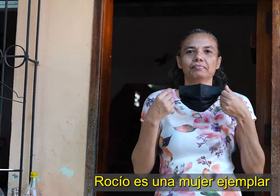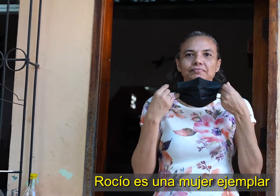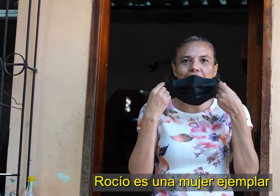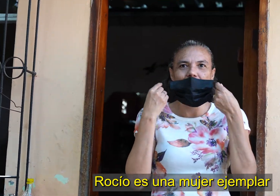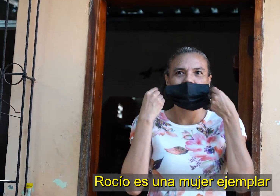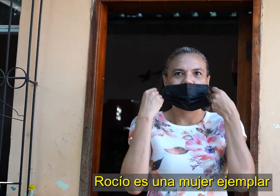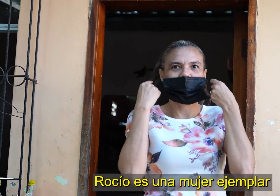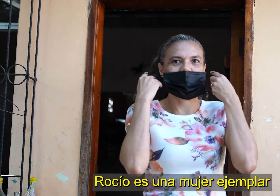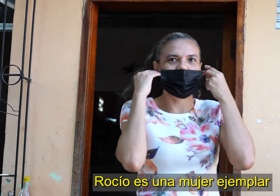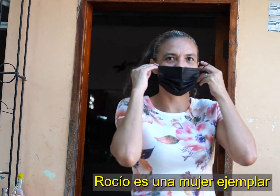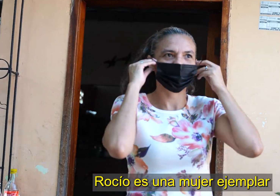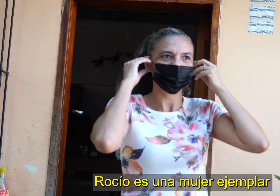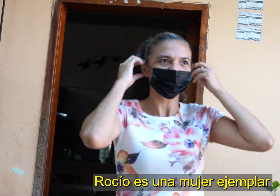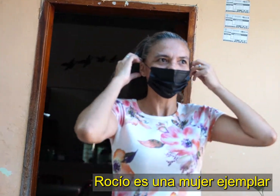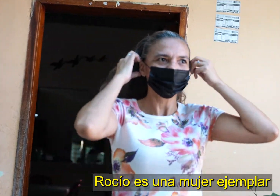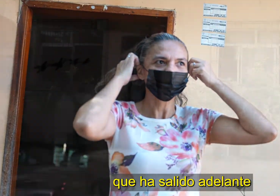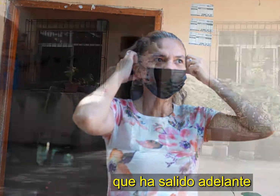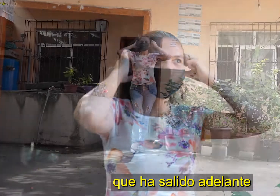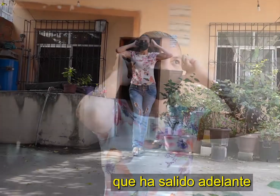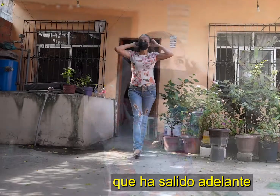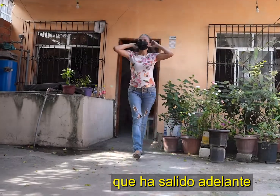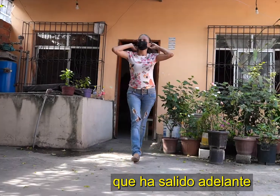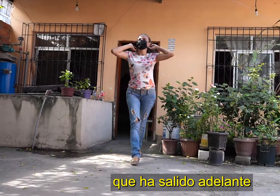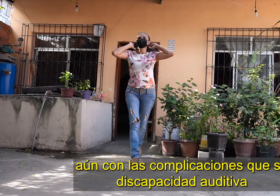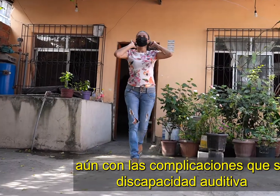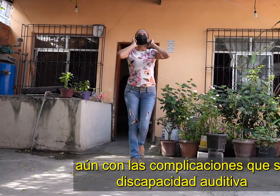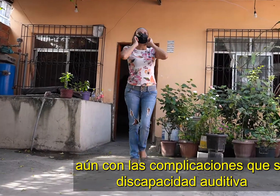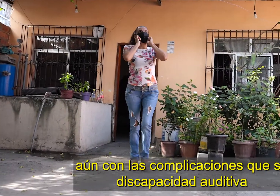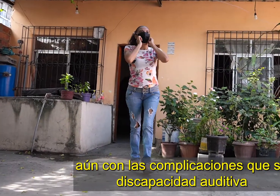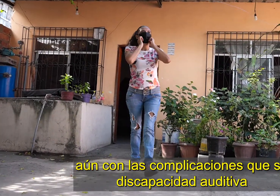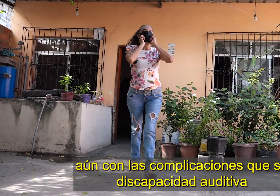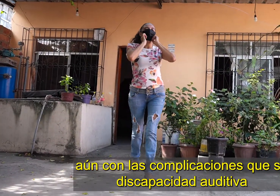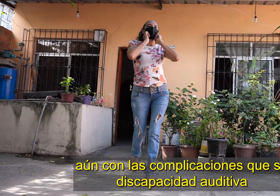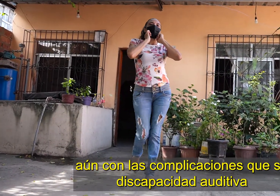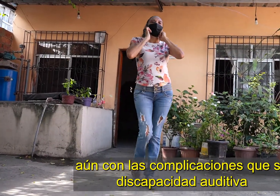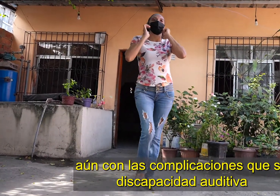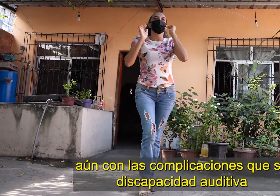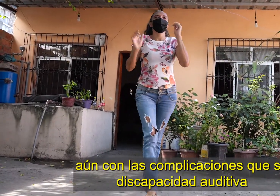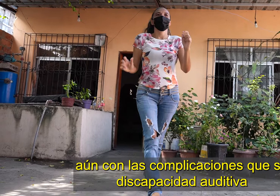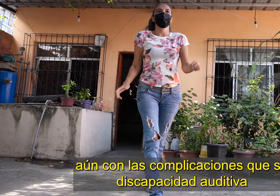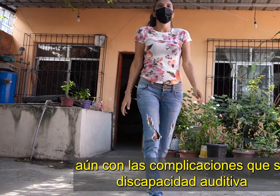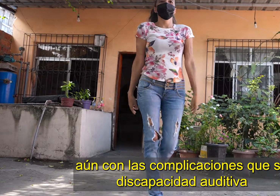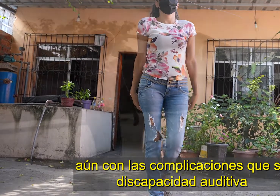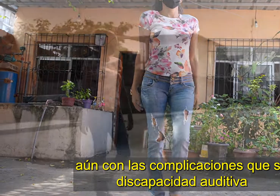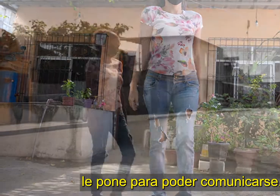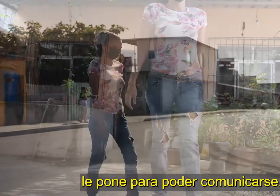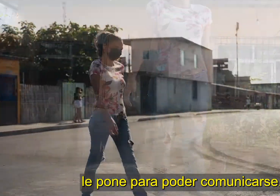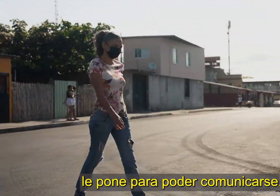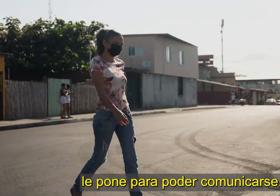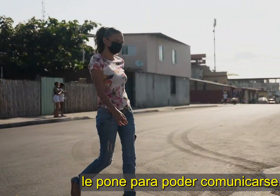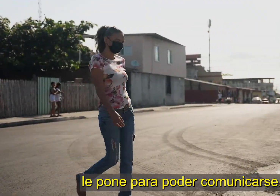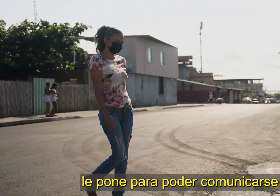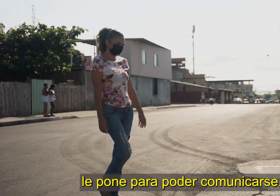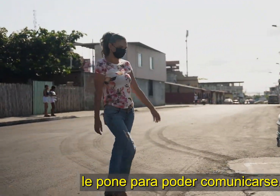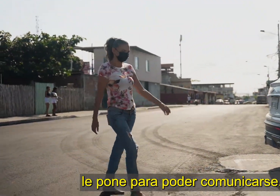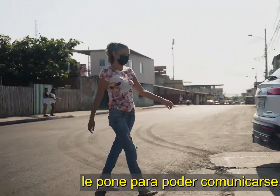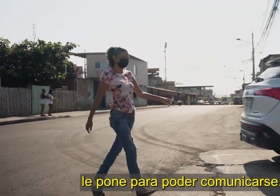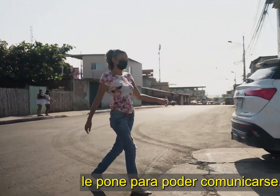Rocío es una mujer ejemplar, que ha salido adelante aún con las complicaciones que su discapacidad auditiva le ponen para poder